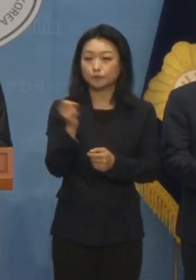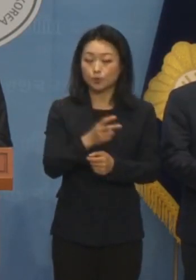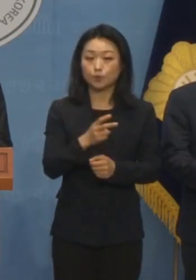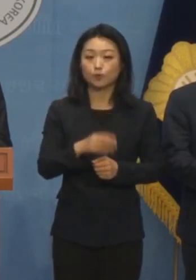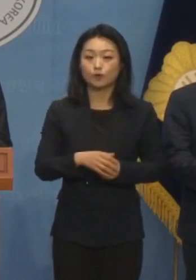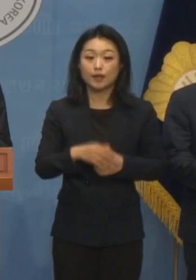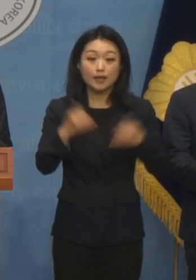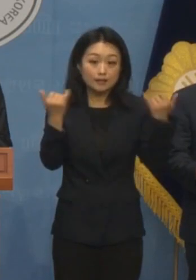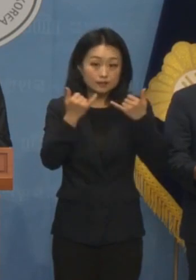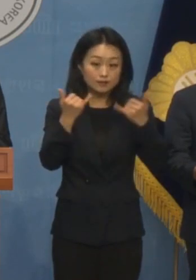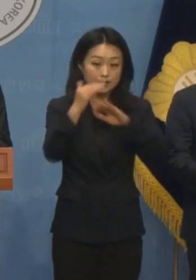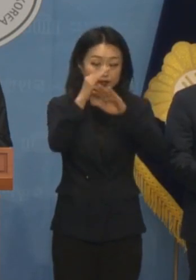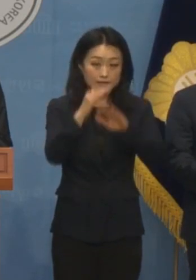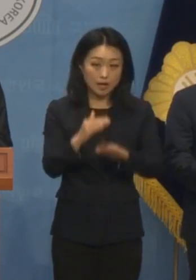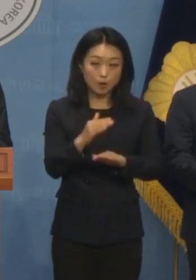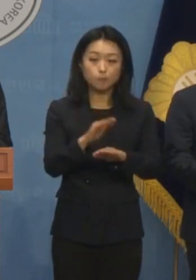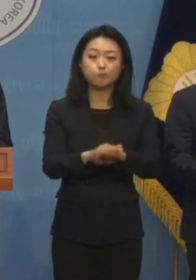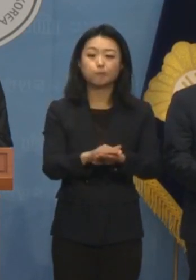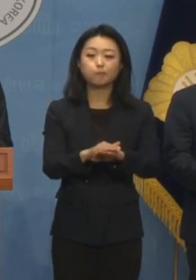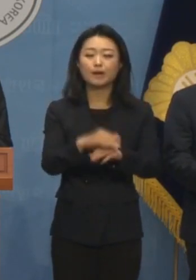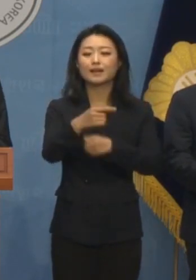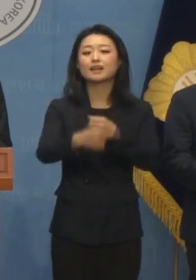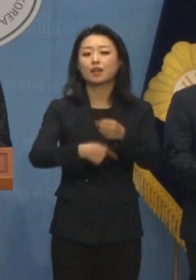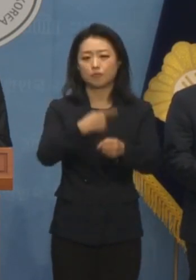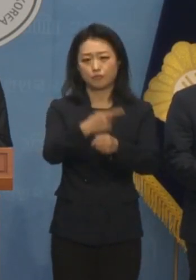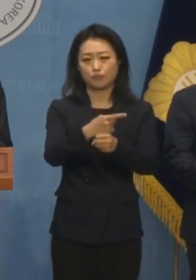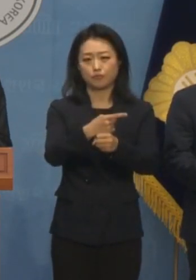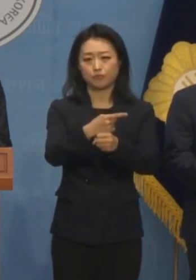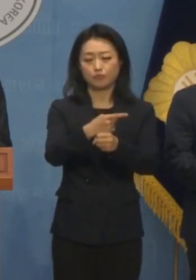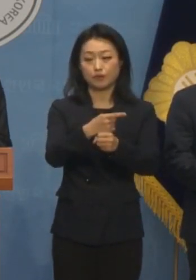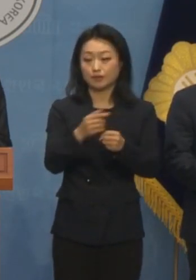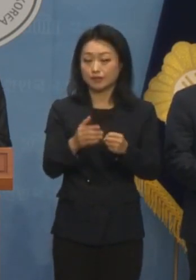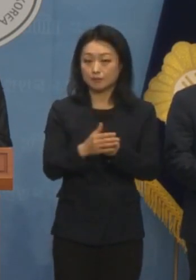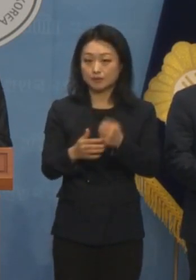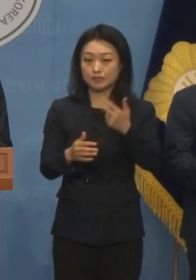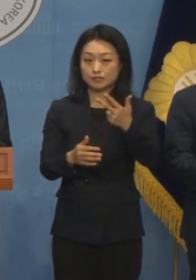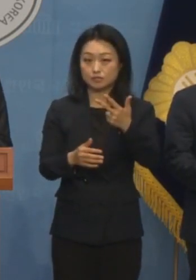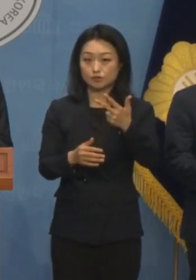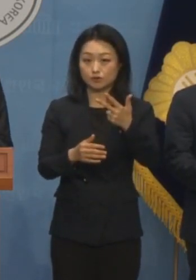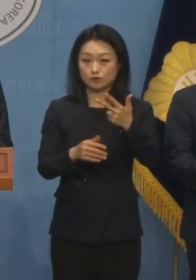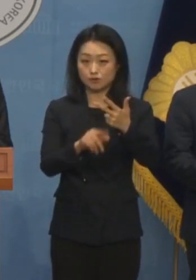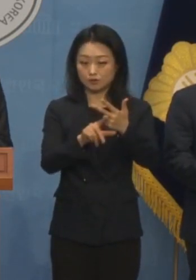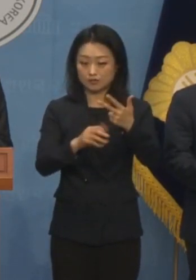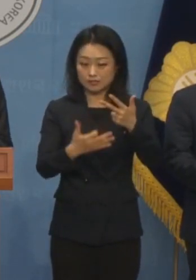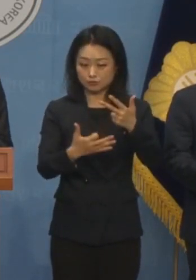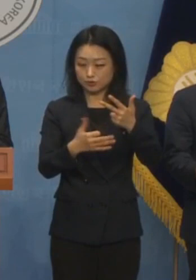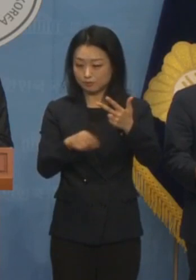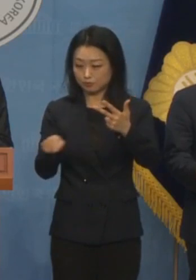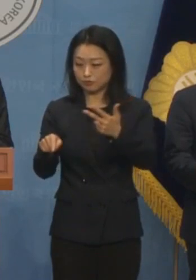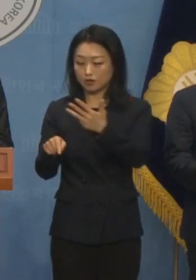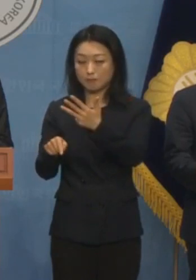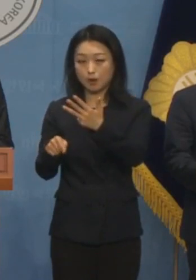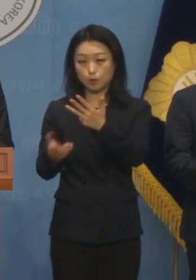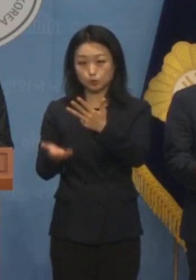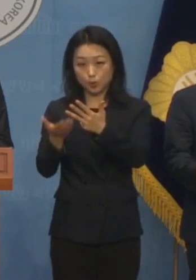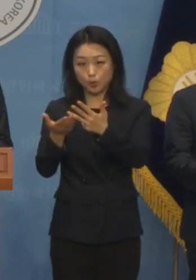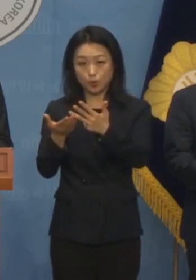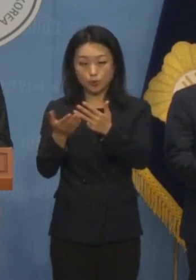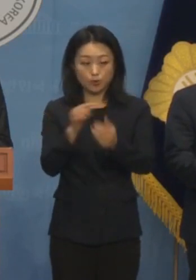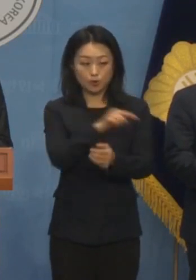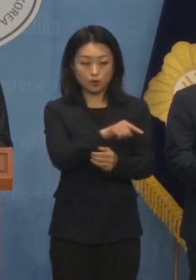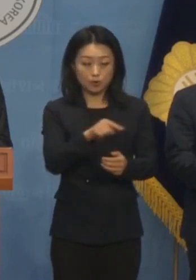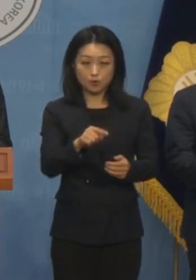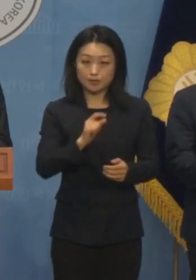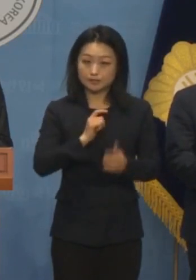통신사의 통화기록 보존기간은 1년에 불과합니다. 오는 7월 19일부터 8월 초순까지